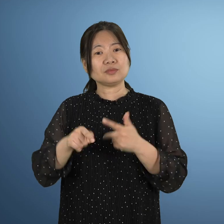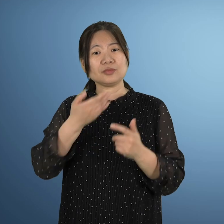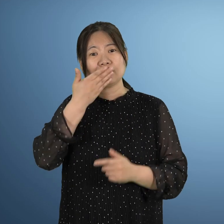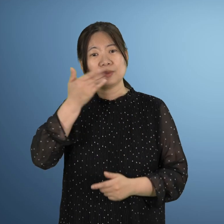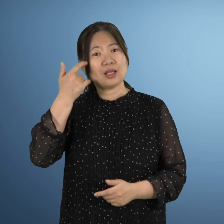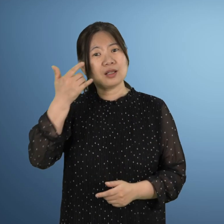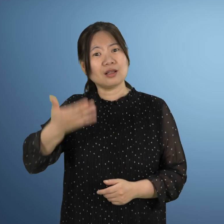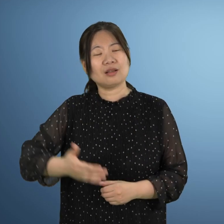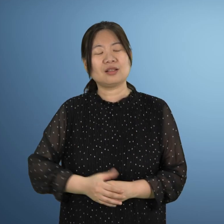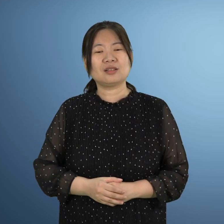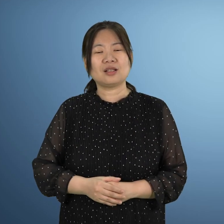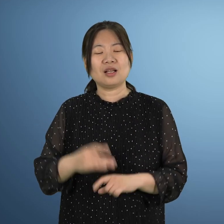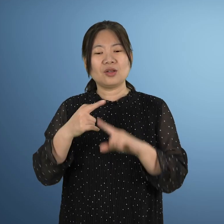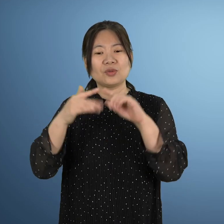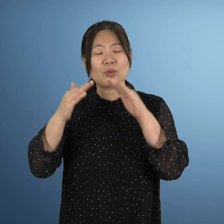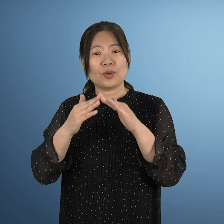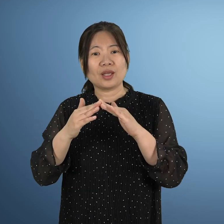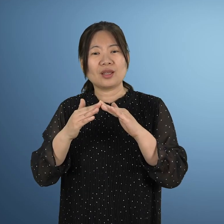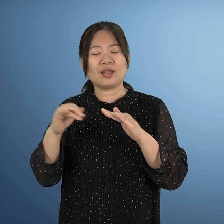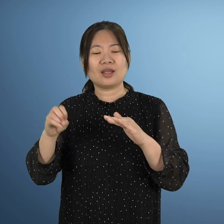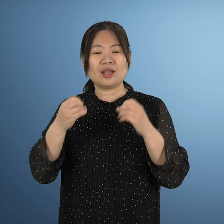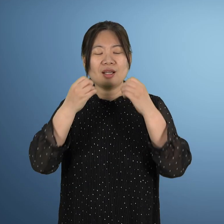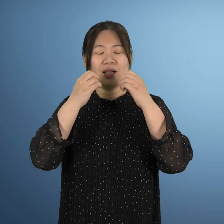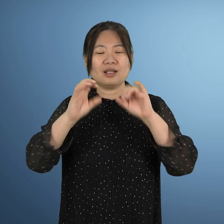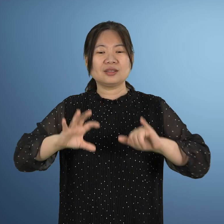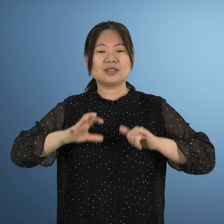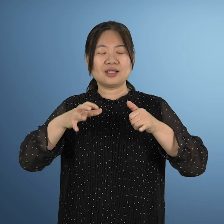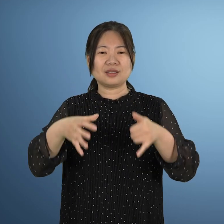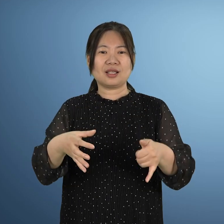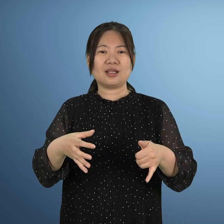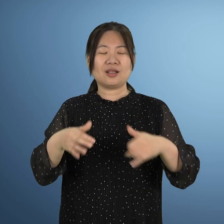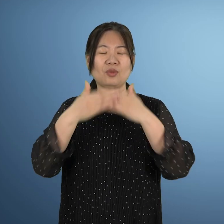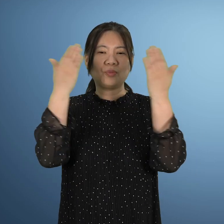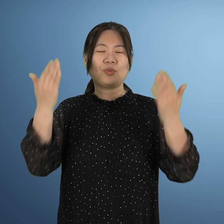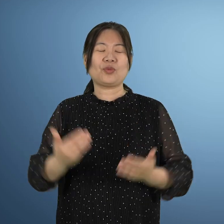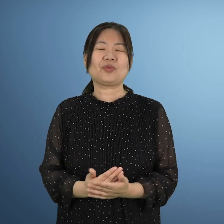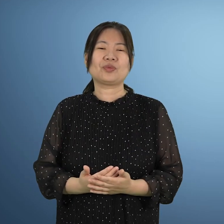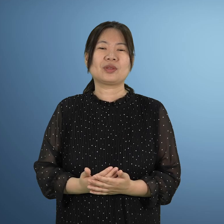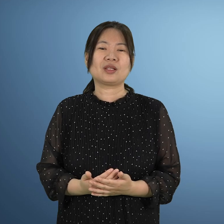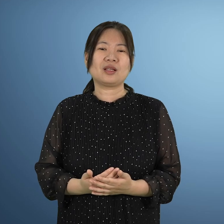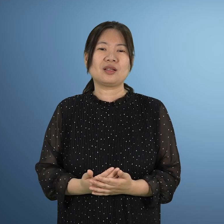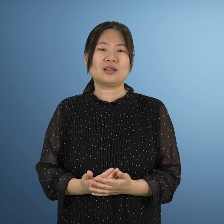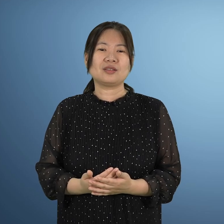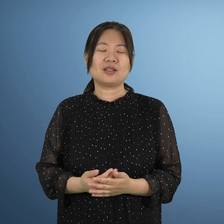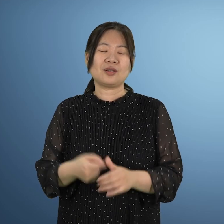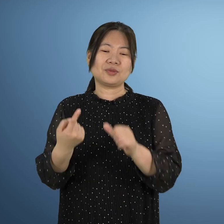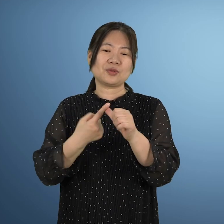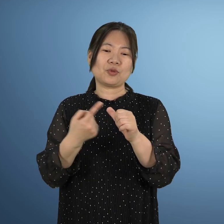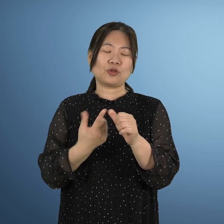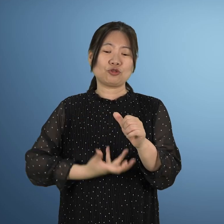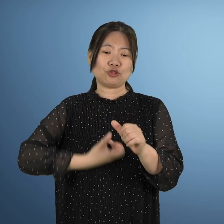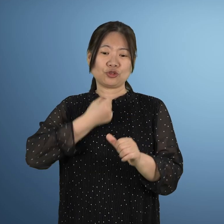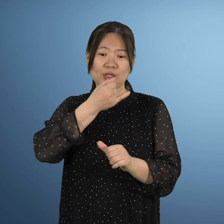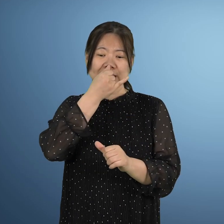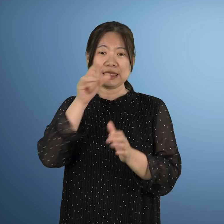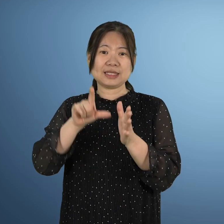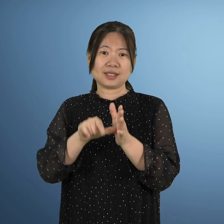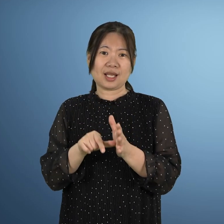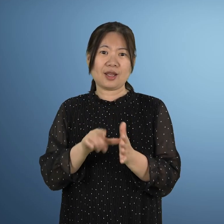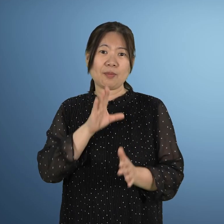돼요? 교회가 세상에 온 욕지거리로 충격을 주고 있는